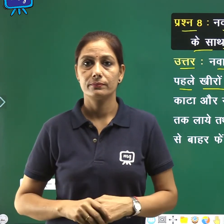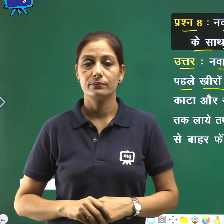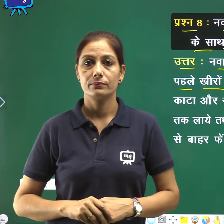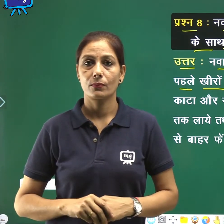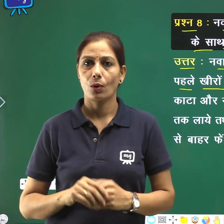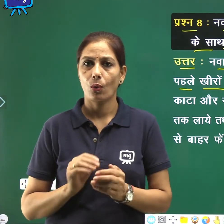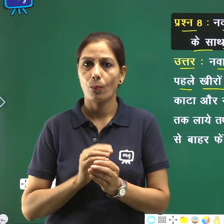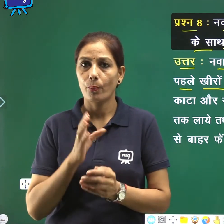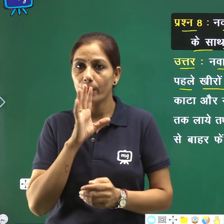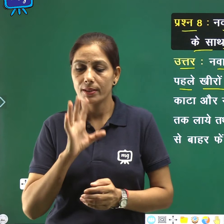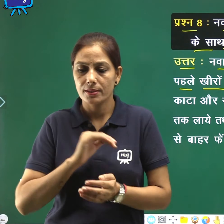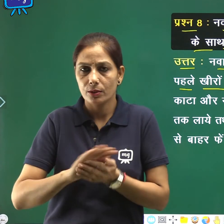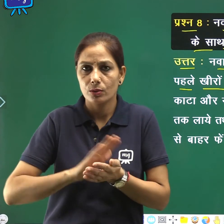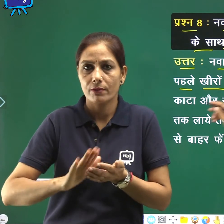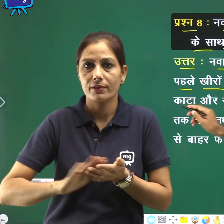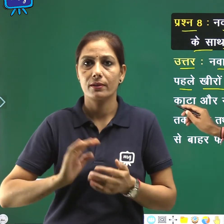धोया,